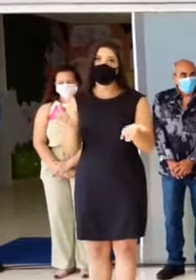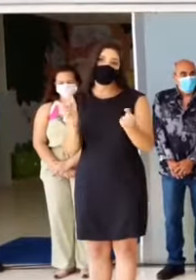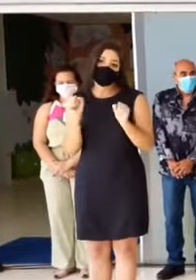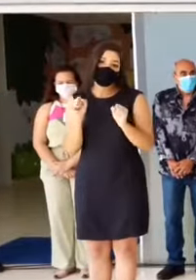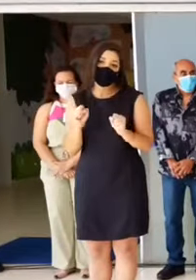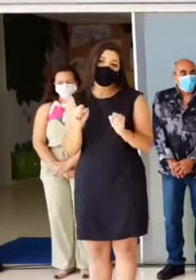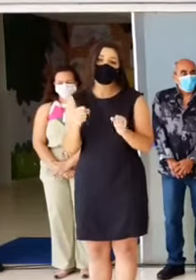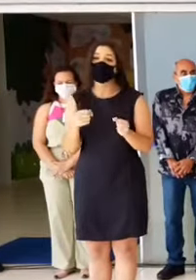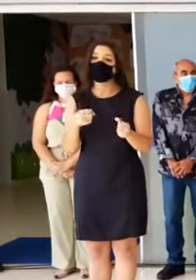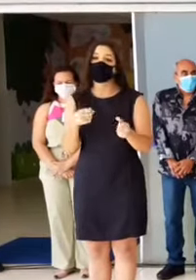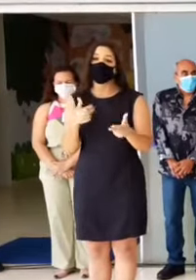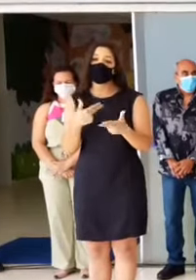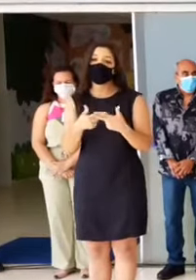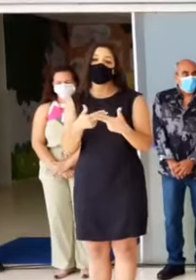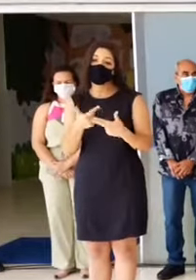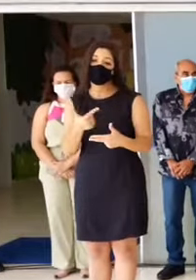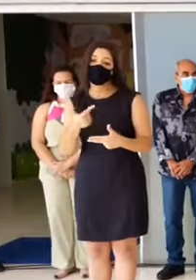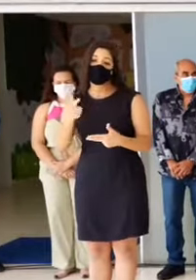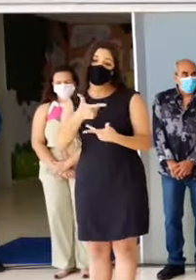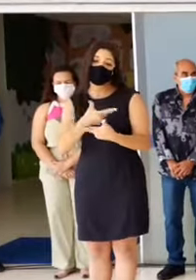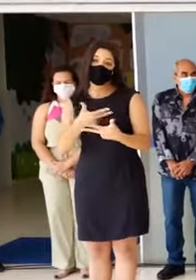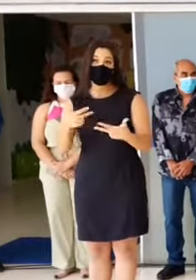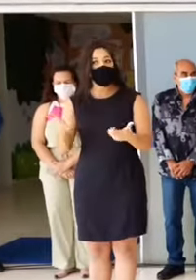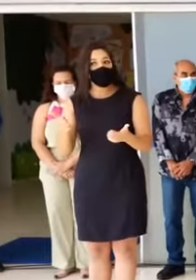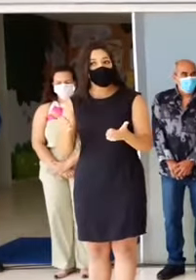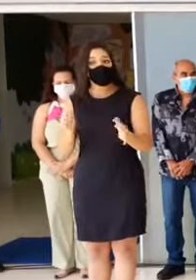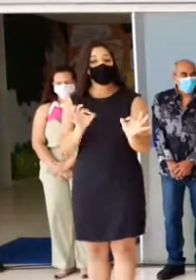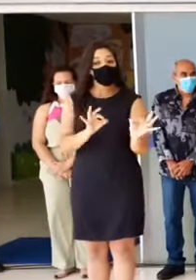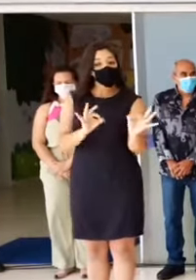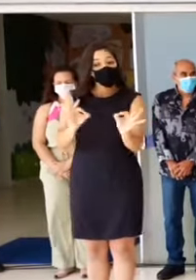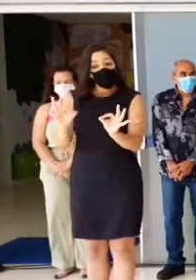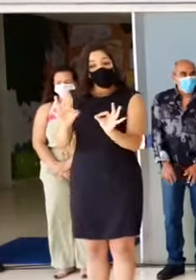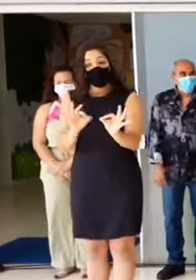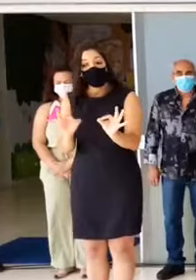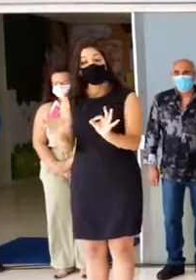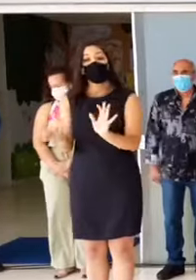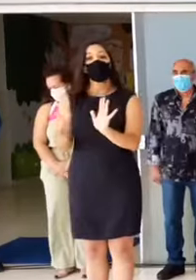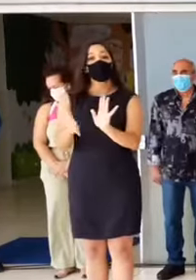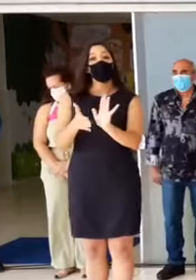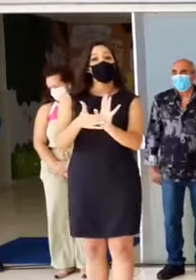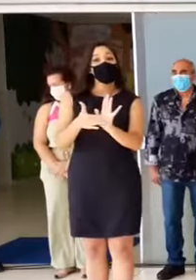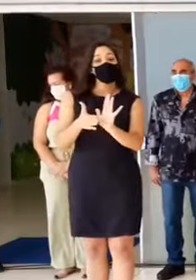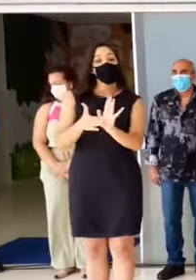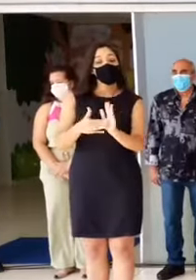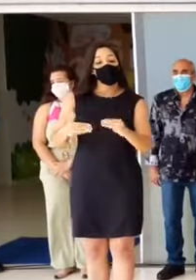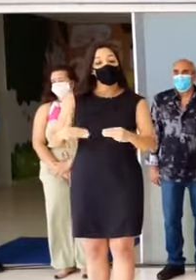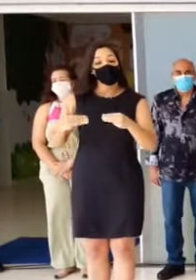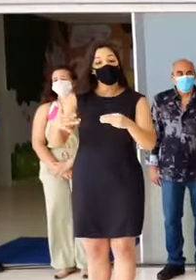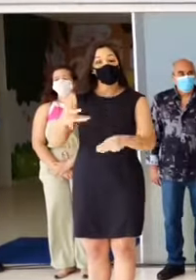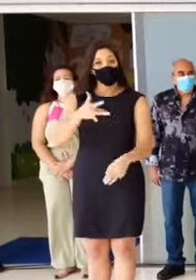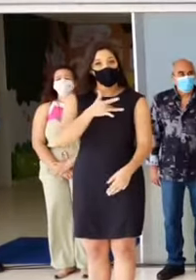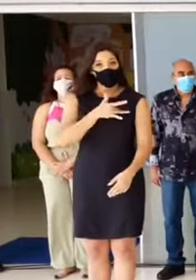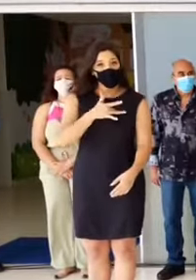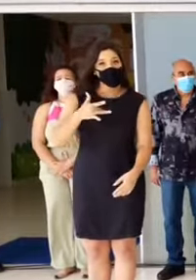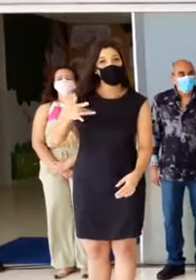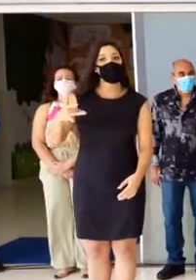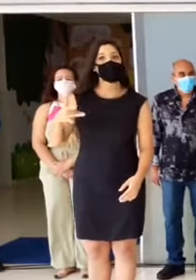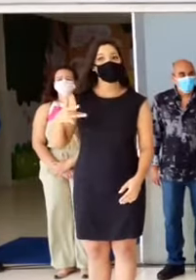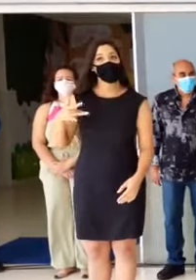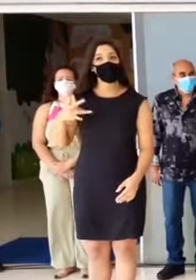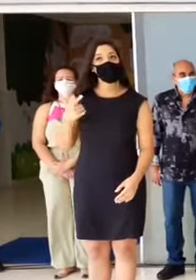outra unidade. O nosso planejamento propôs ao Ministério da Saúde, então, uma